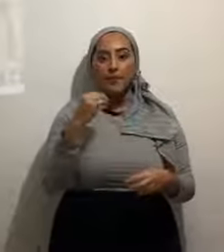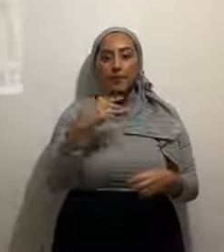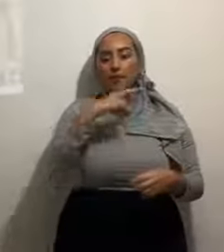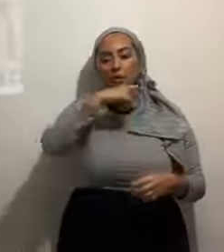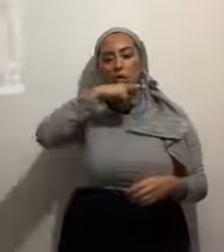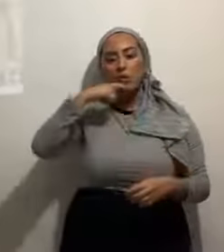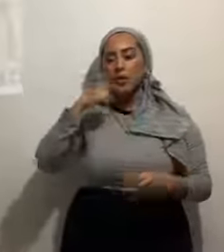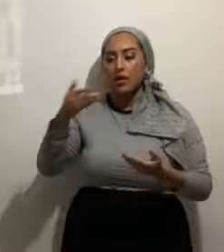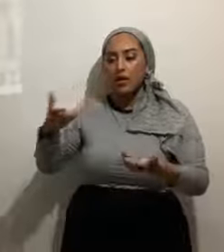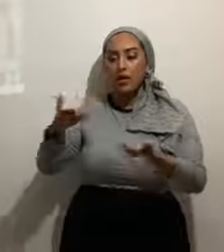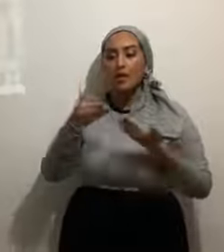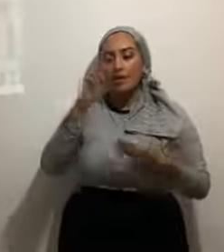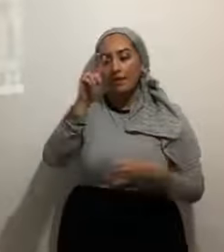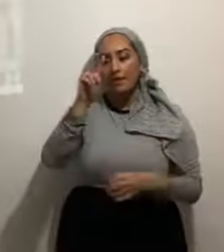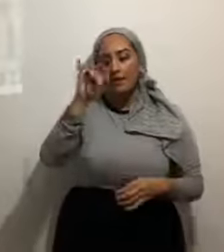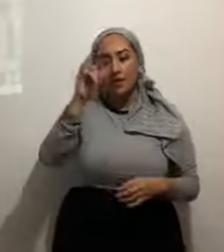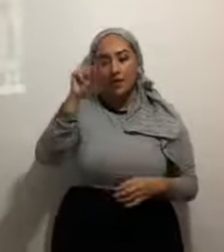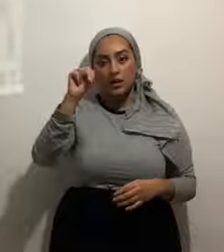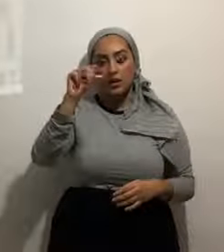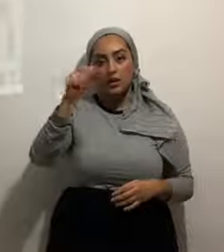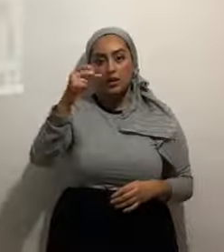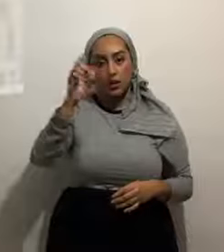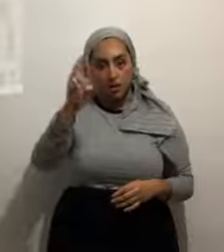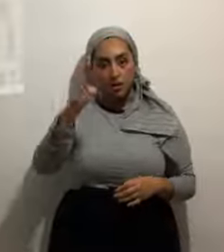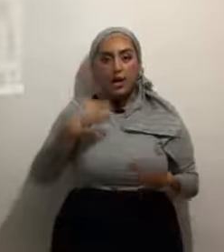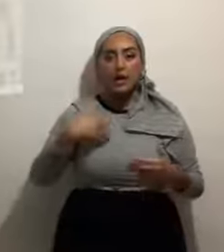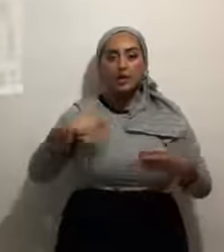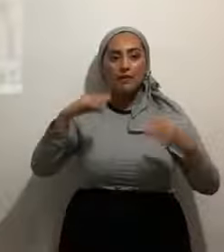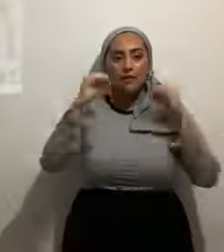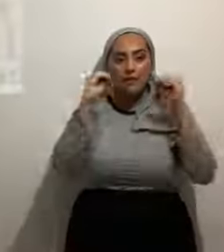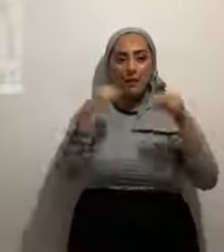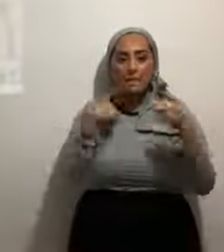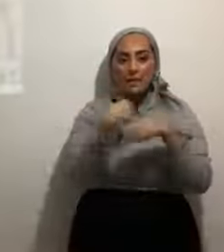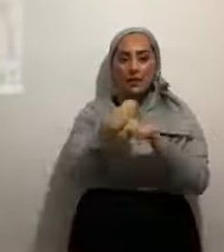beber vinagre. Hay un estudio que hice hace mucho tiempo